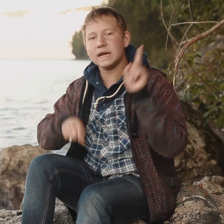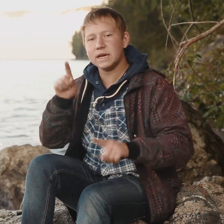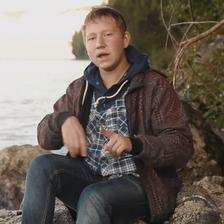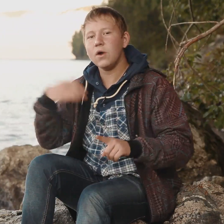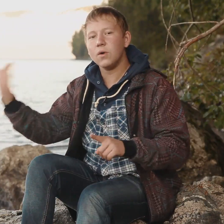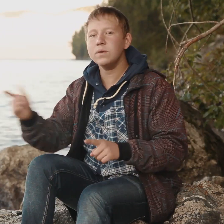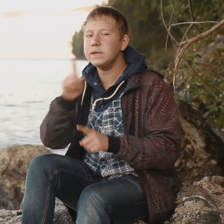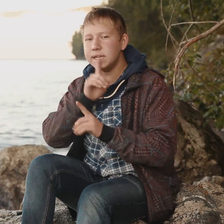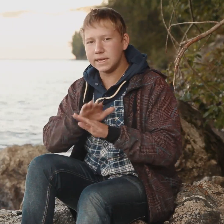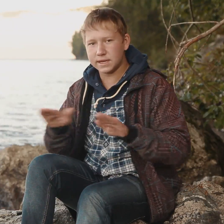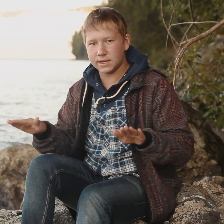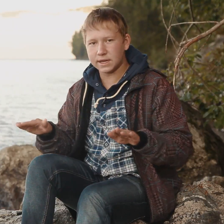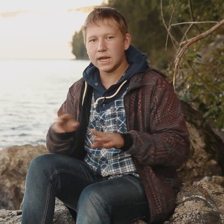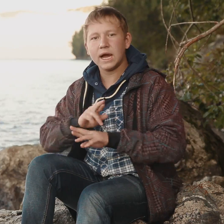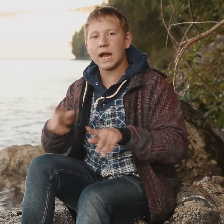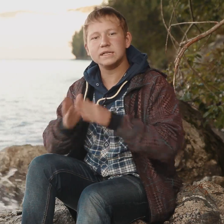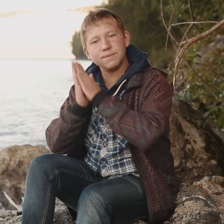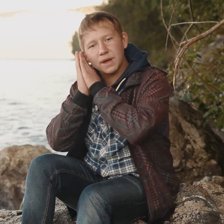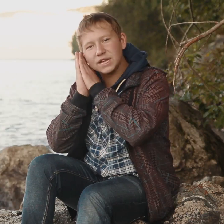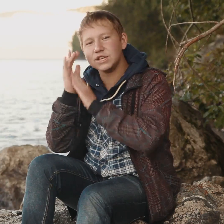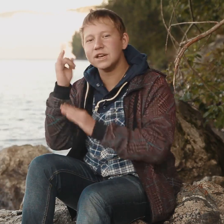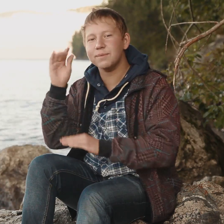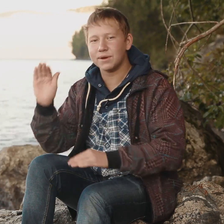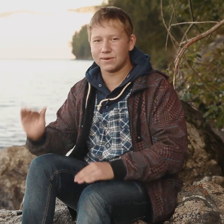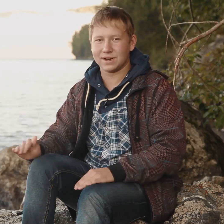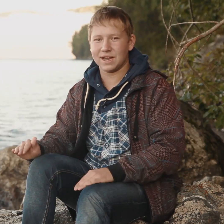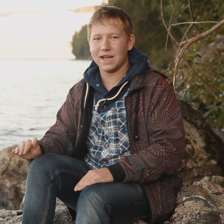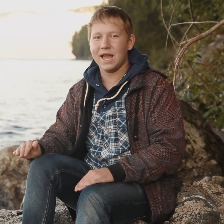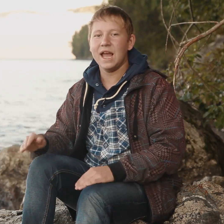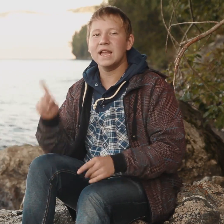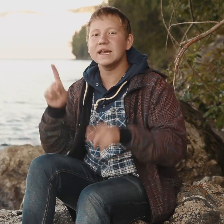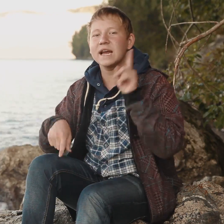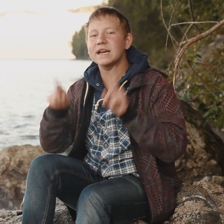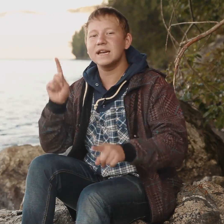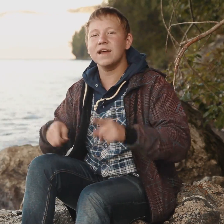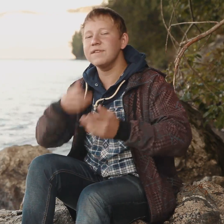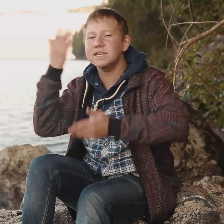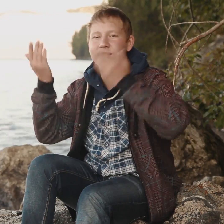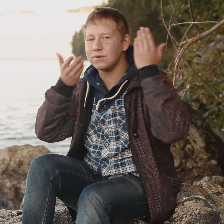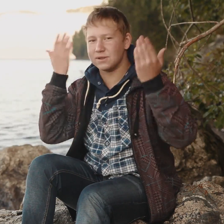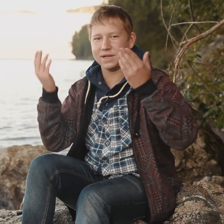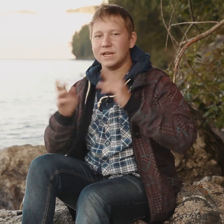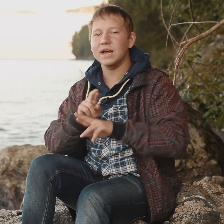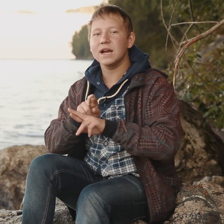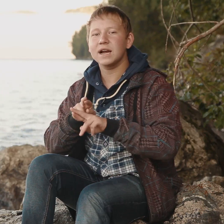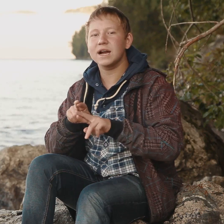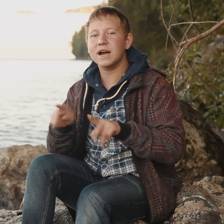Иногда он тихий, как спящий ребенок. Иногда веселый,